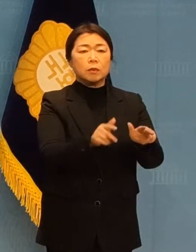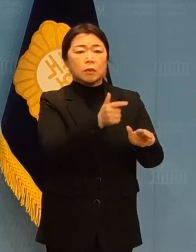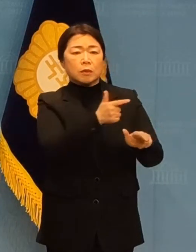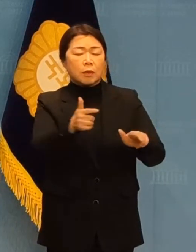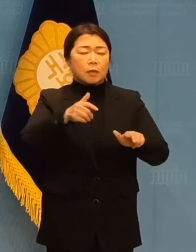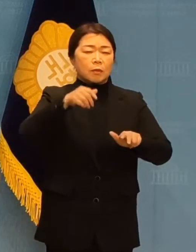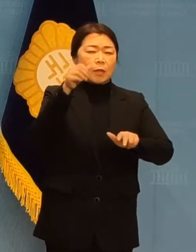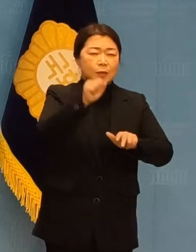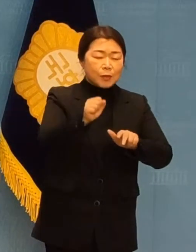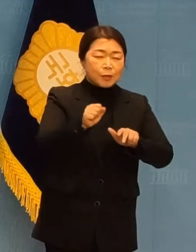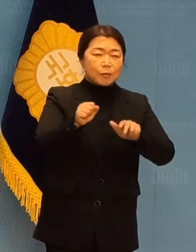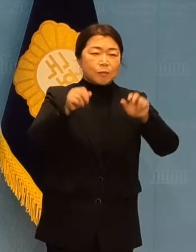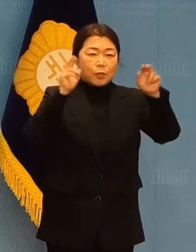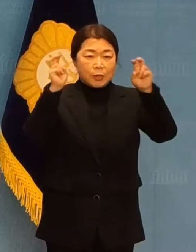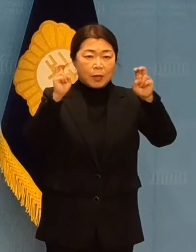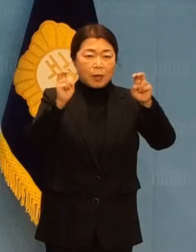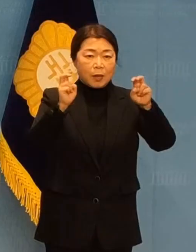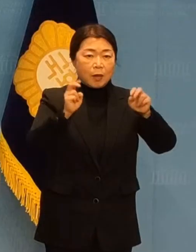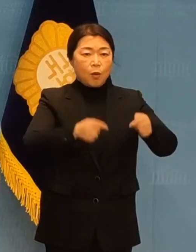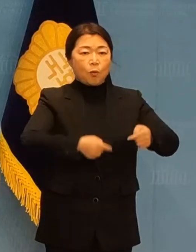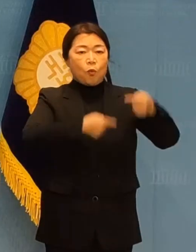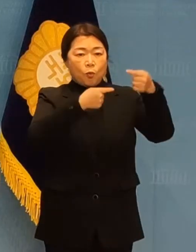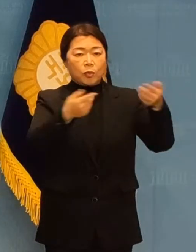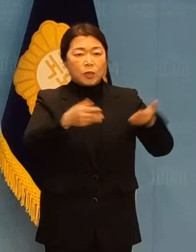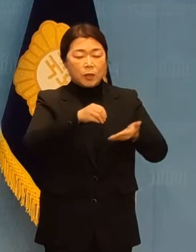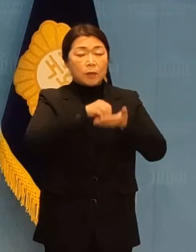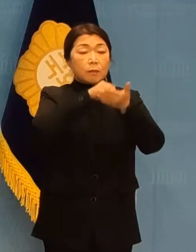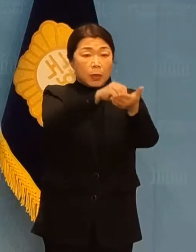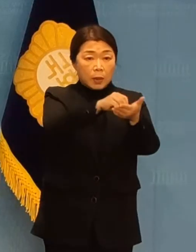S물산의 고문으로 최근에 취업했습니다.